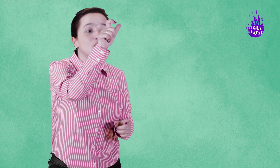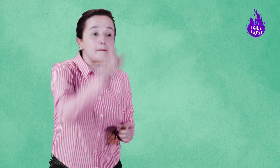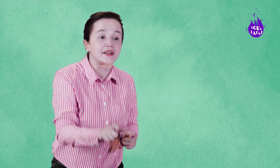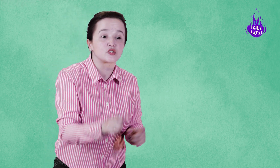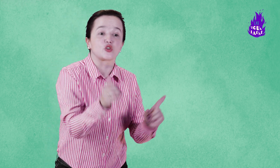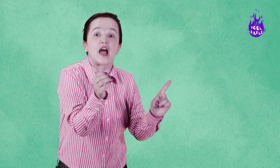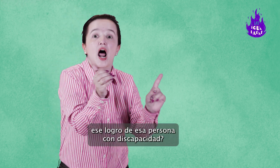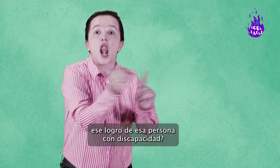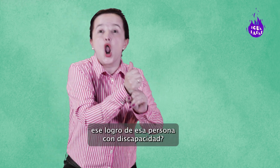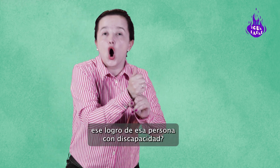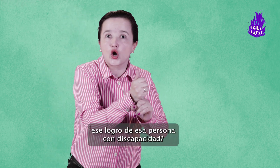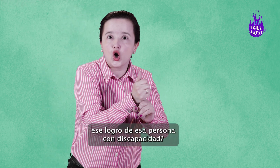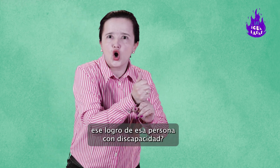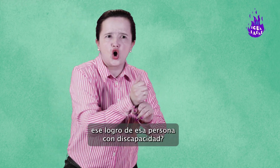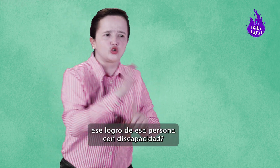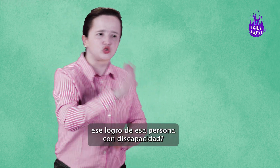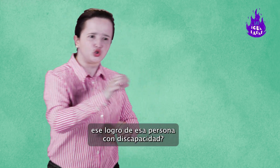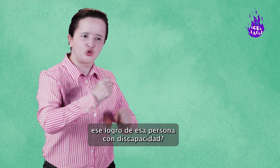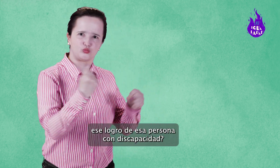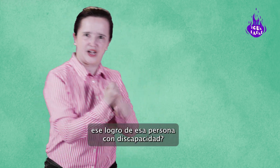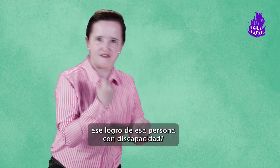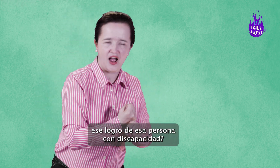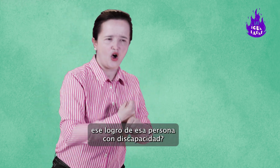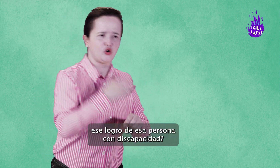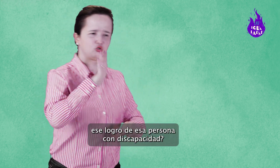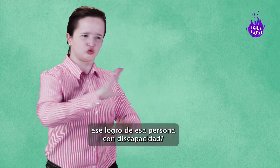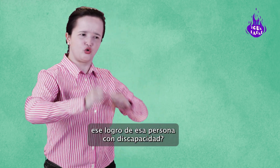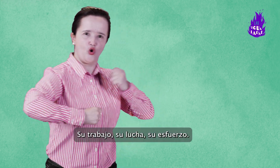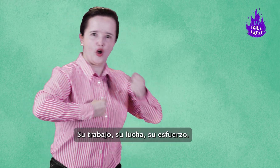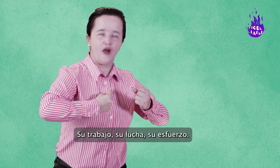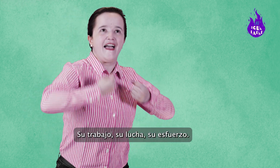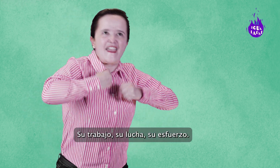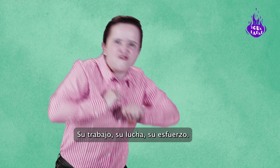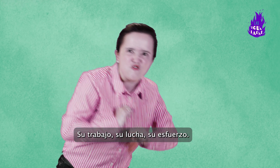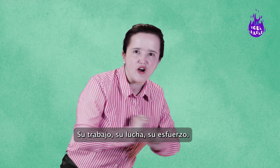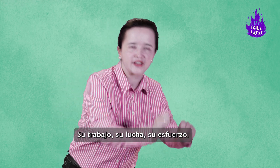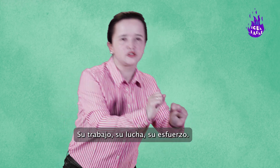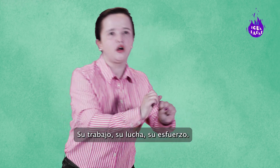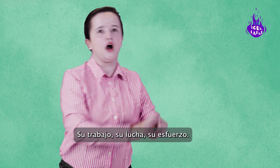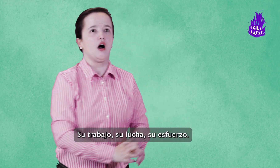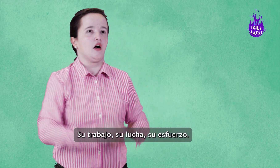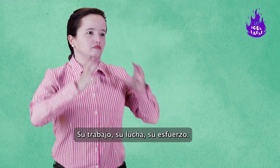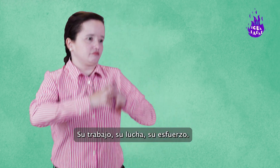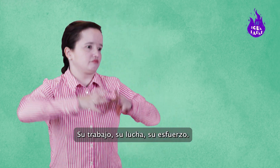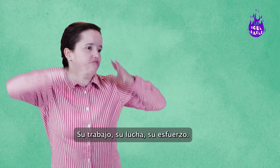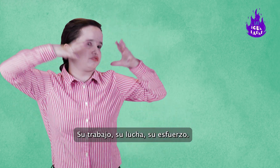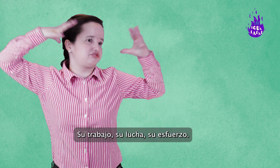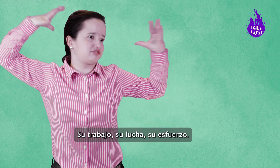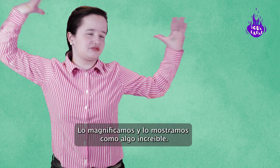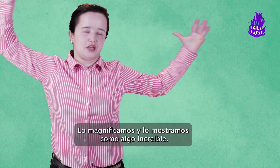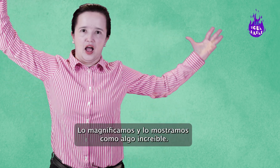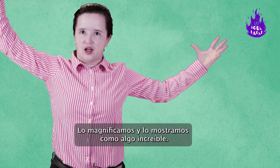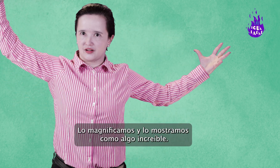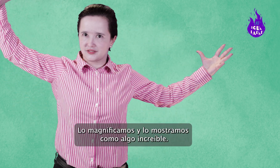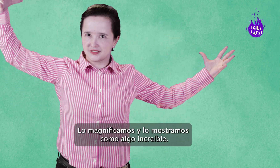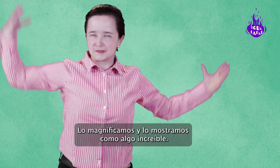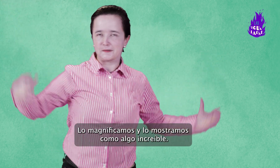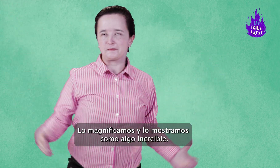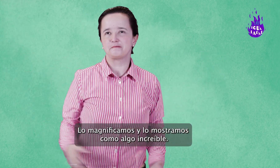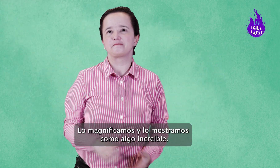ese logro de esa persona con discapacidad? Su trabajo, su lucha, su esfuerzo. Lo magnificamos y